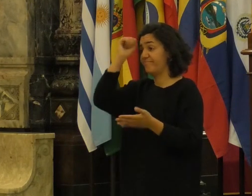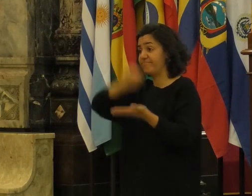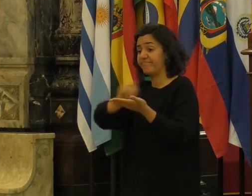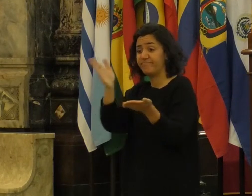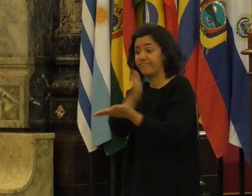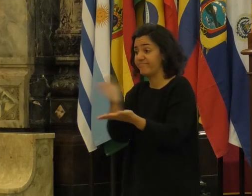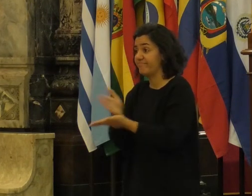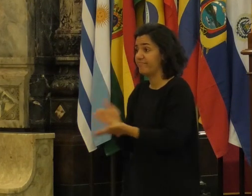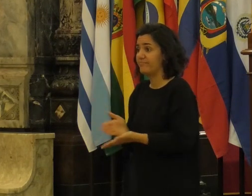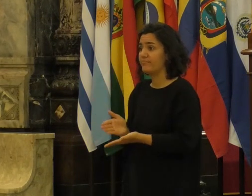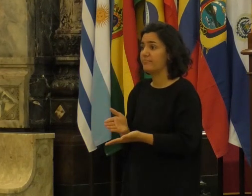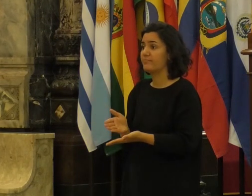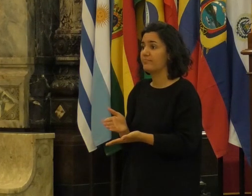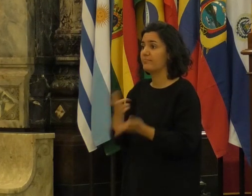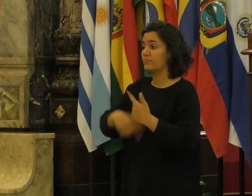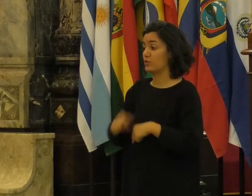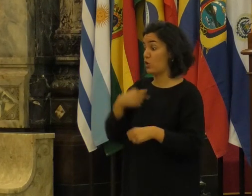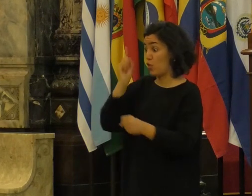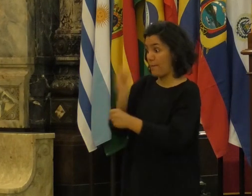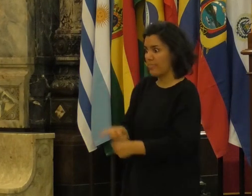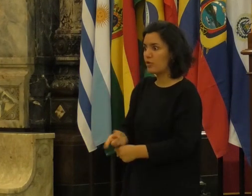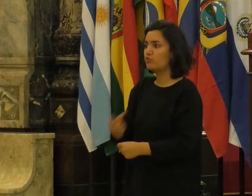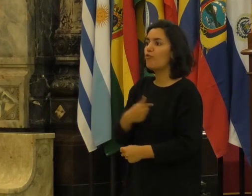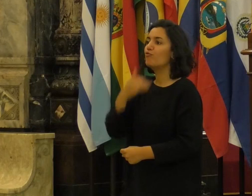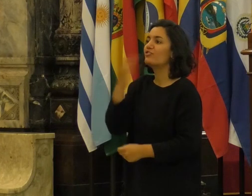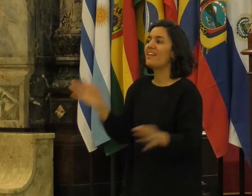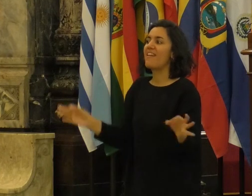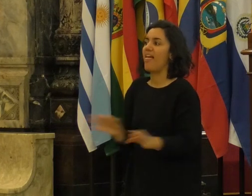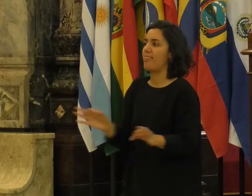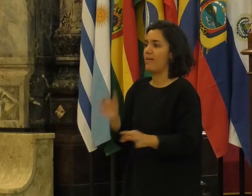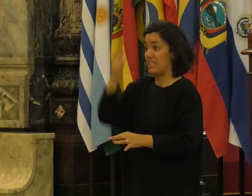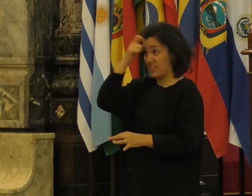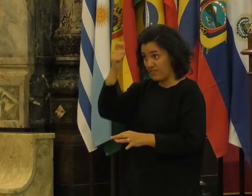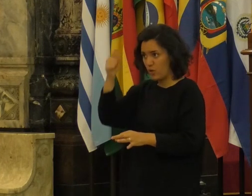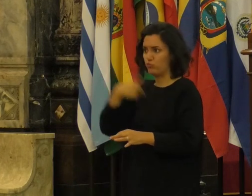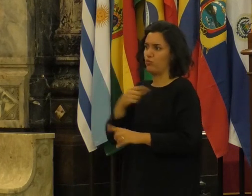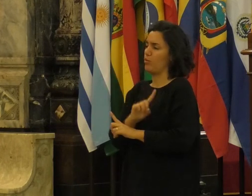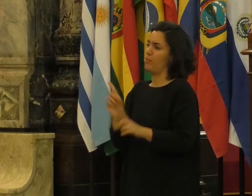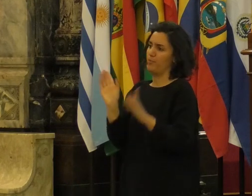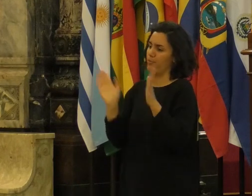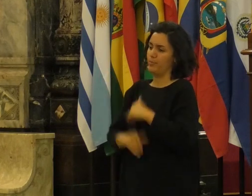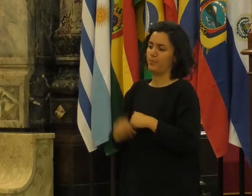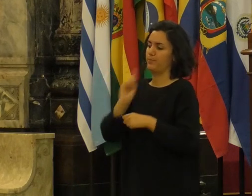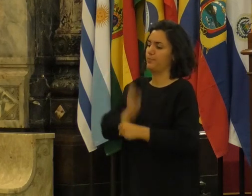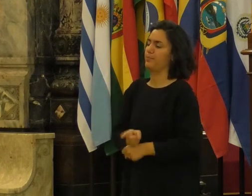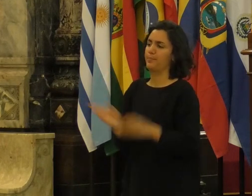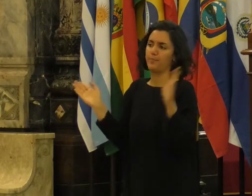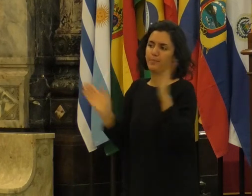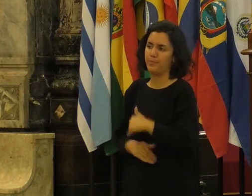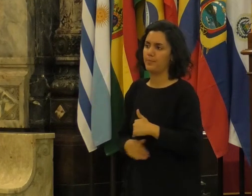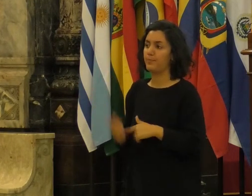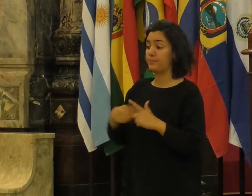por definición. Y ahí tenemos que en todo el contexto de América